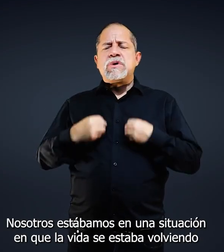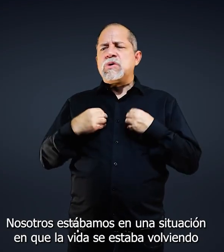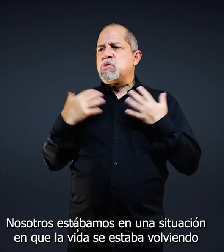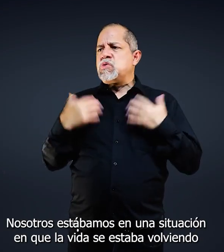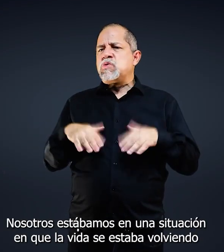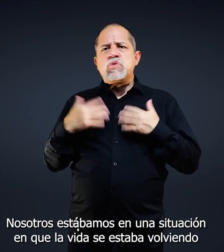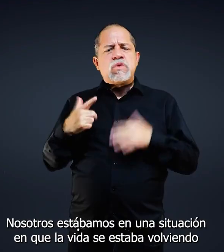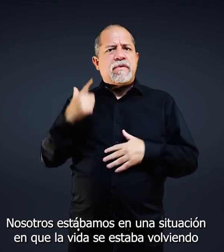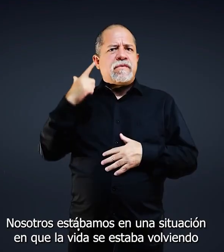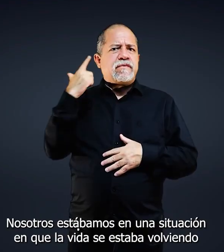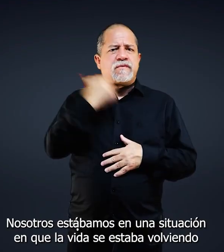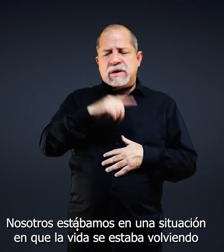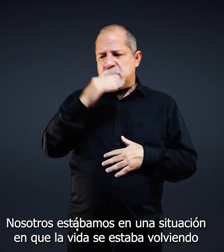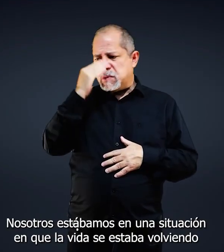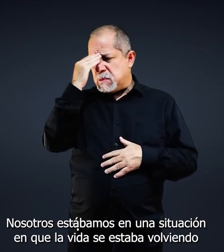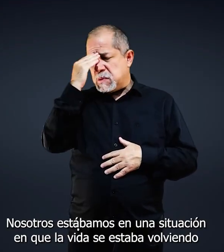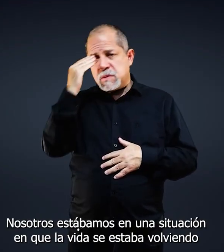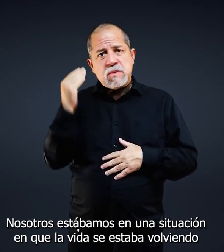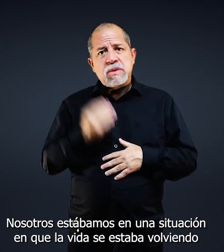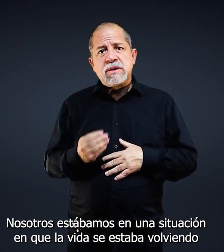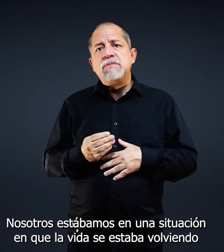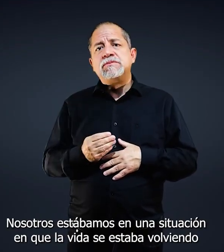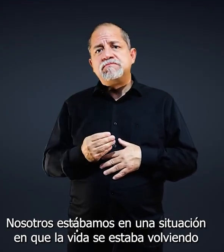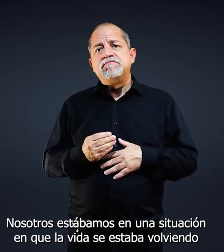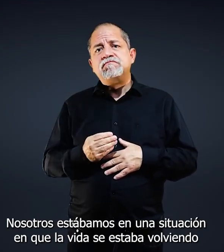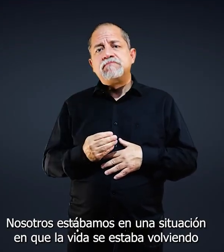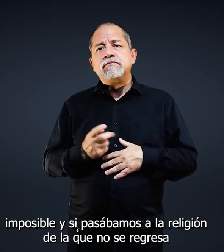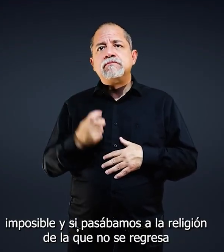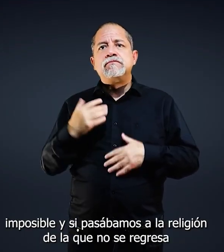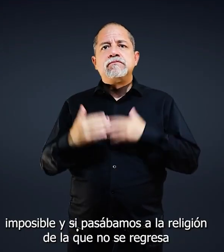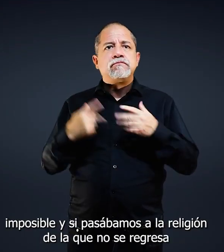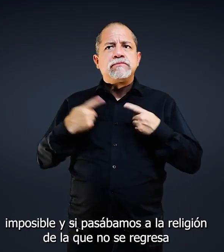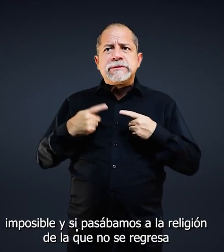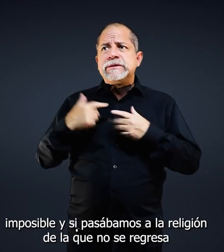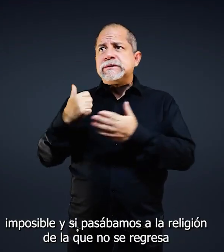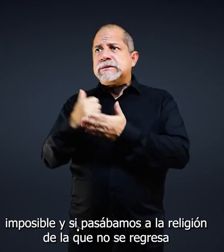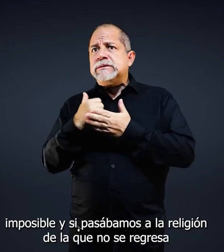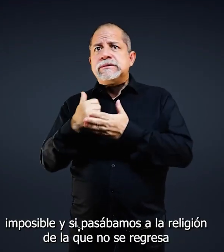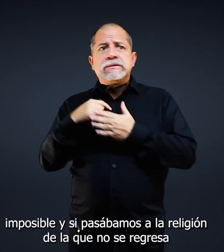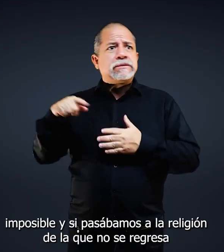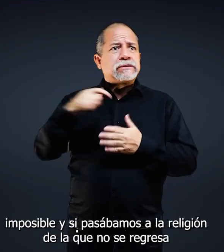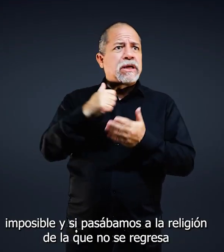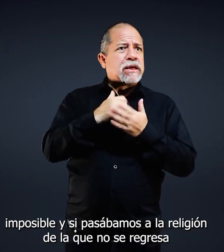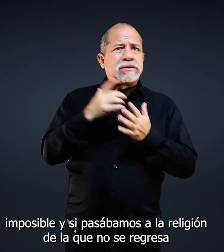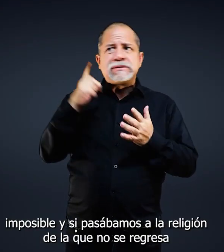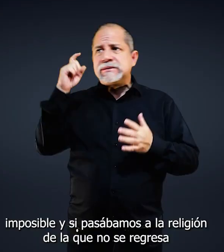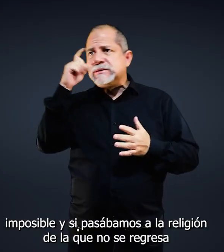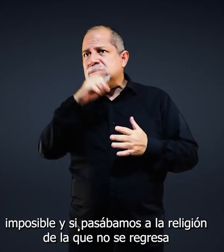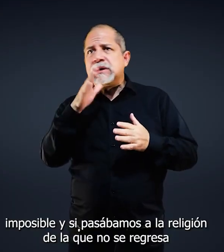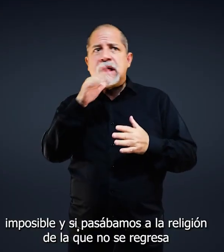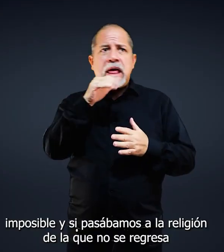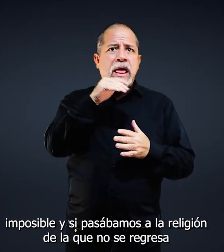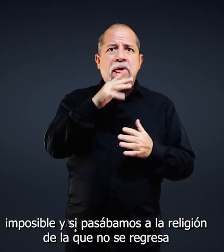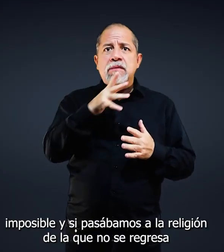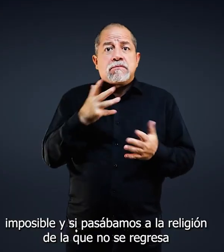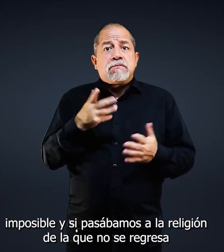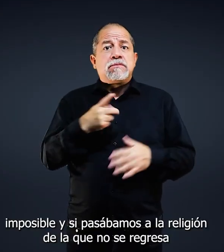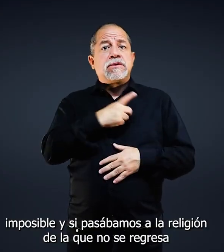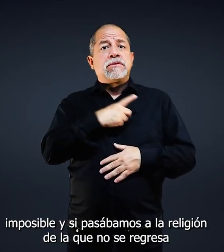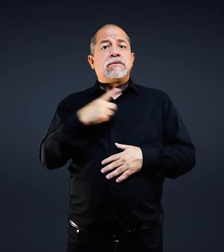en una situación en que la vida se estaba volviendo imposible. Y sí, pasábamos a la región de la que no se regresa por